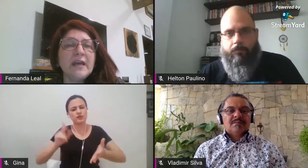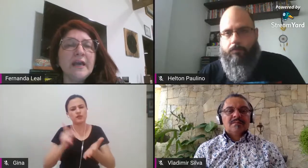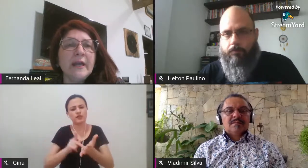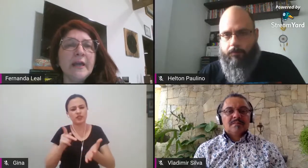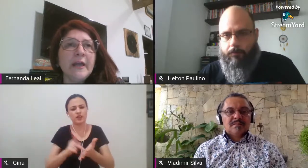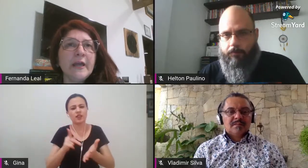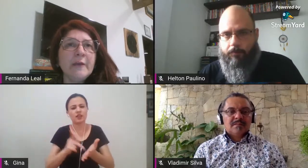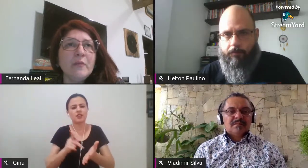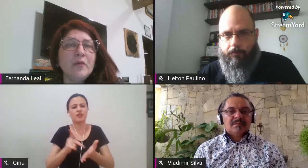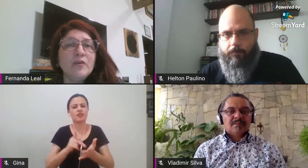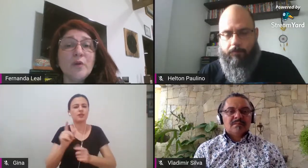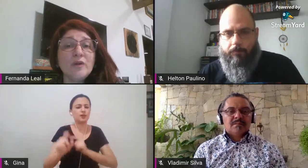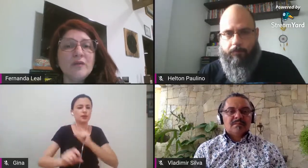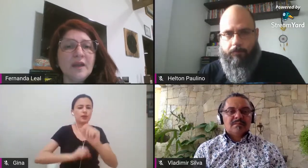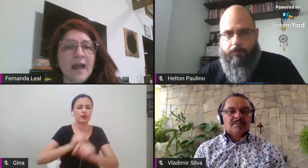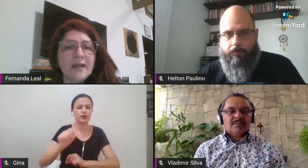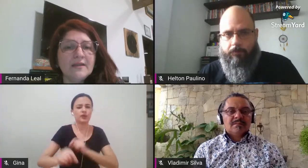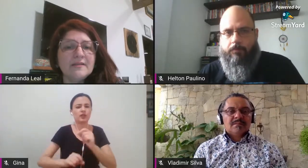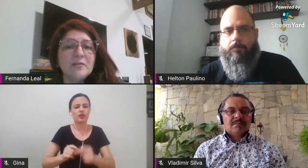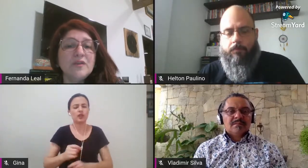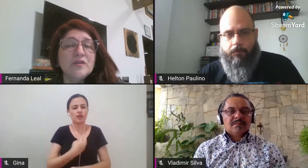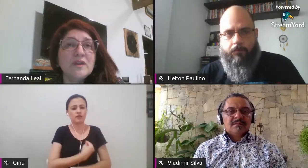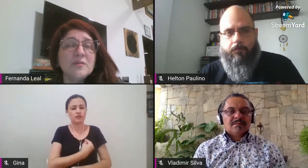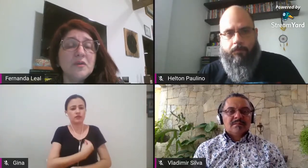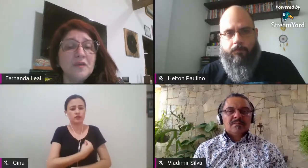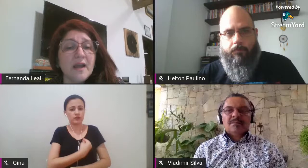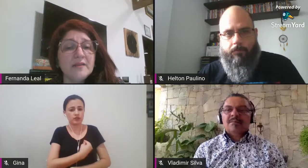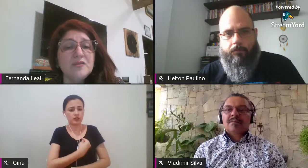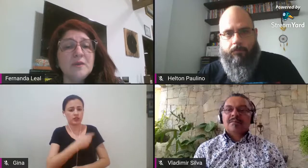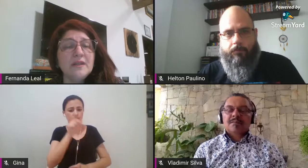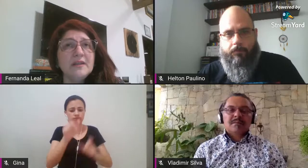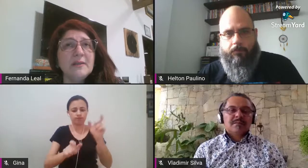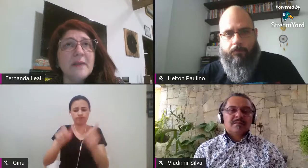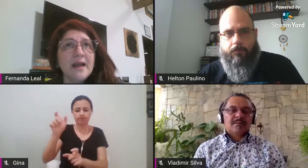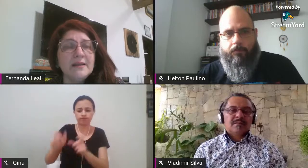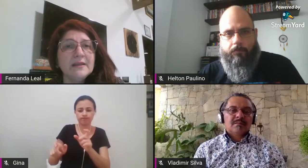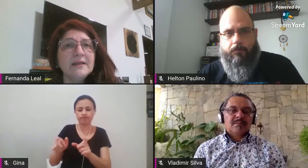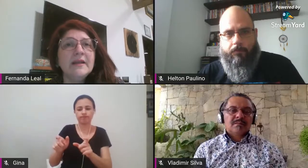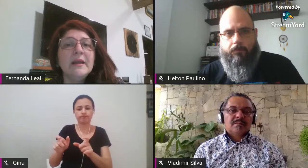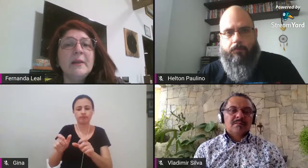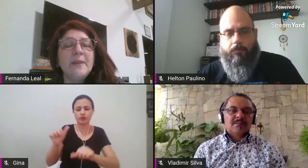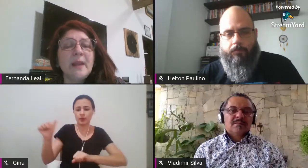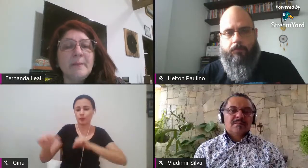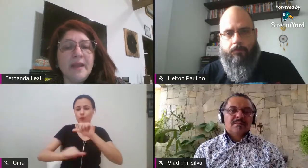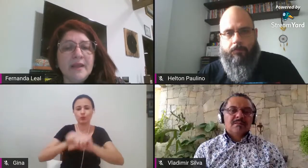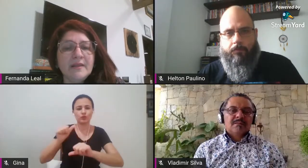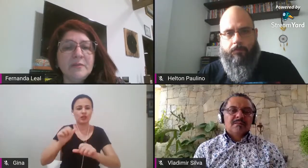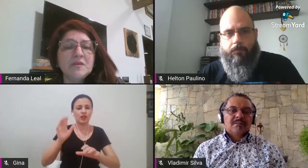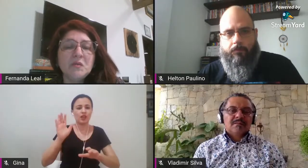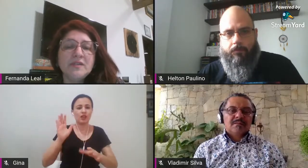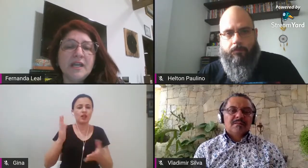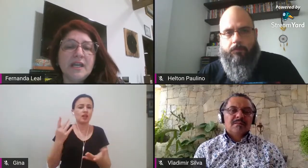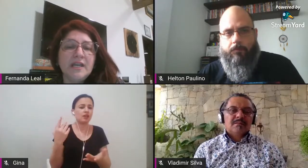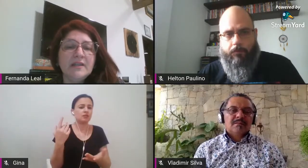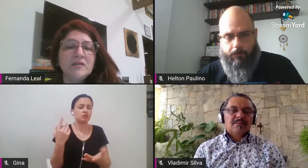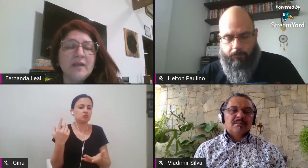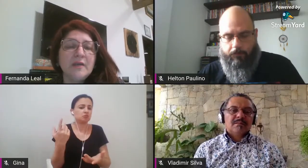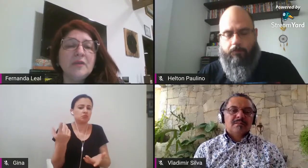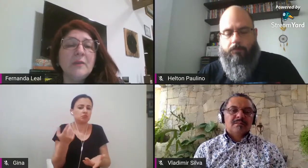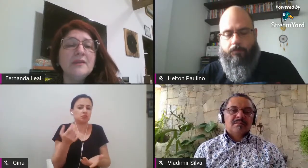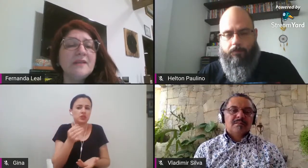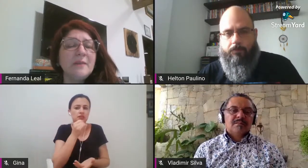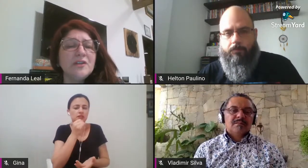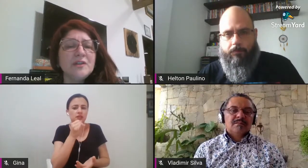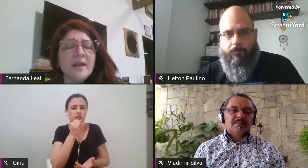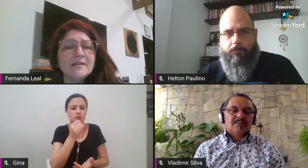vida muito modificadas e muitas vezes modificadas de maneira dramática pela perda de pessoas queridas, né?